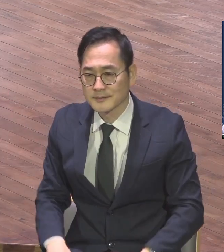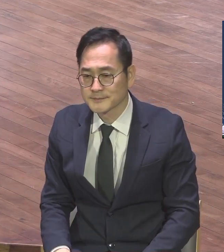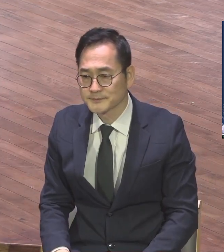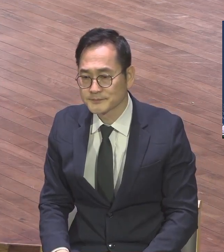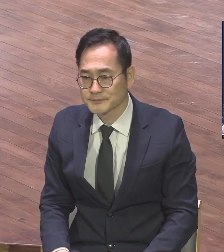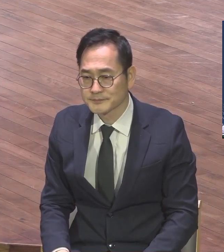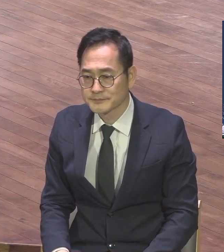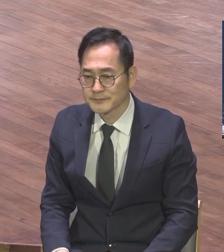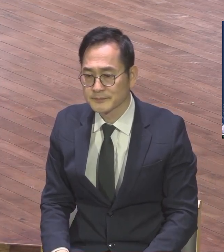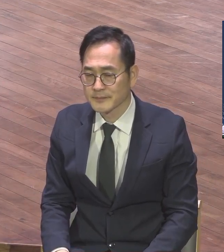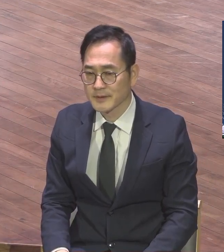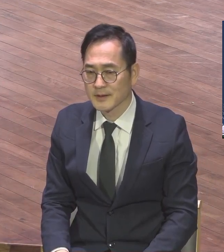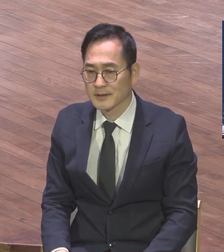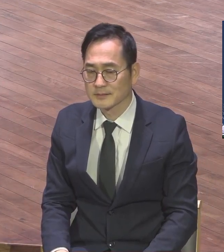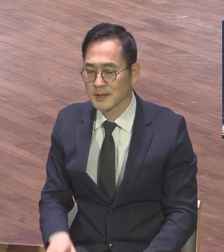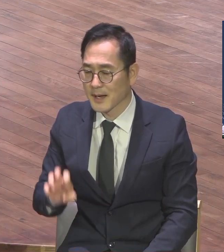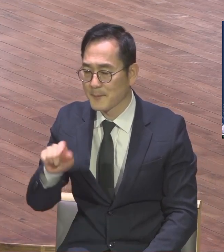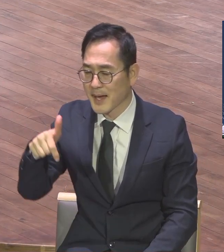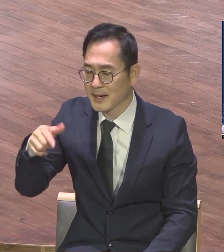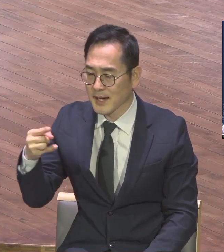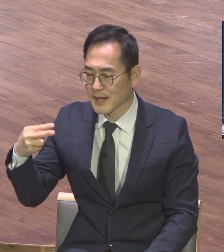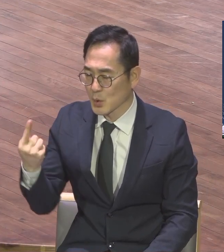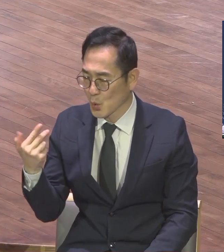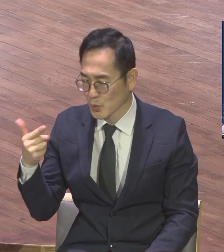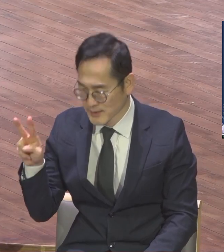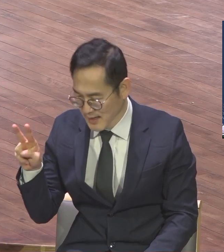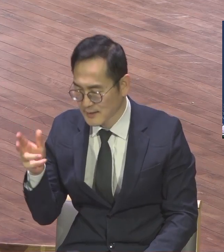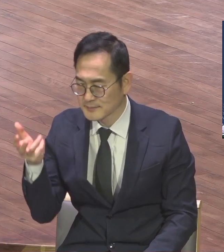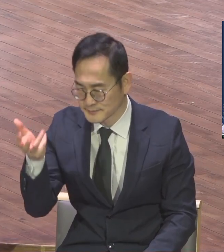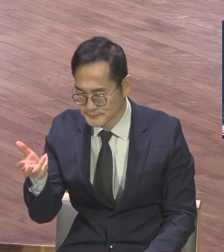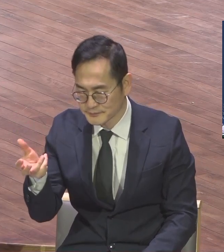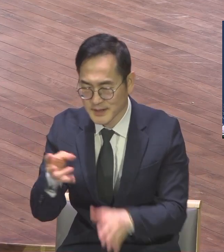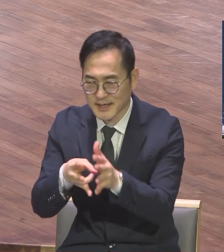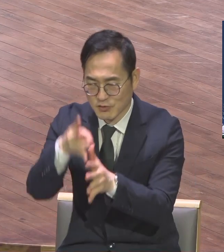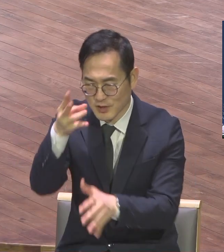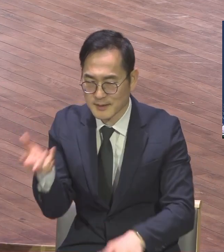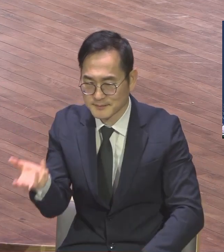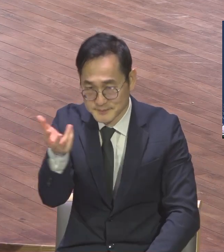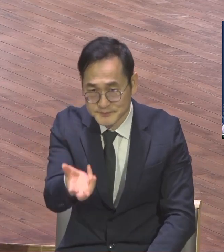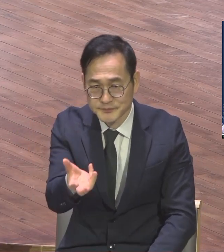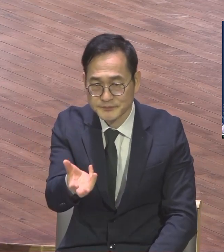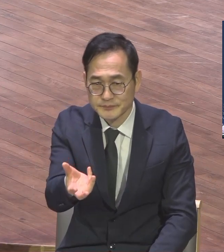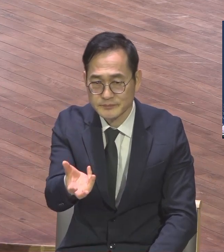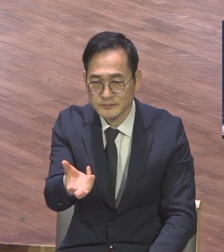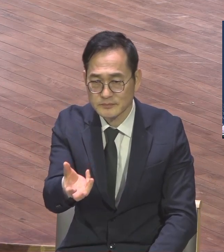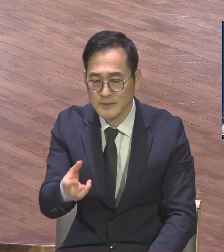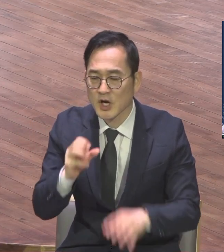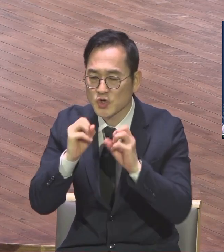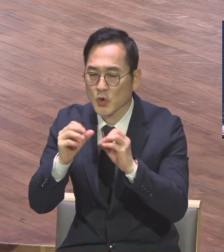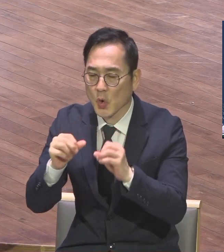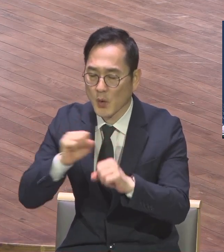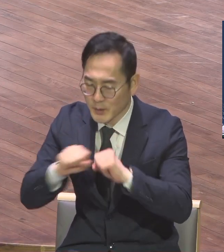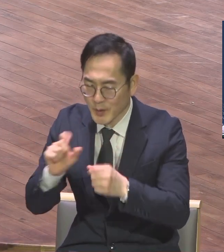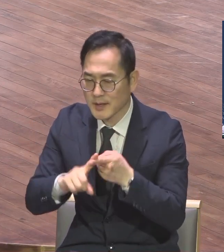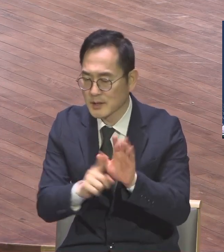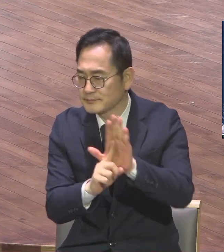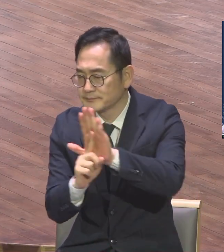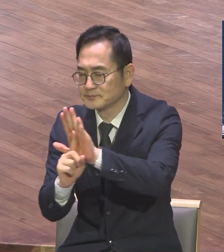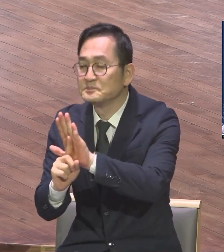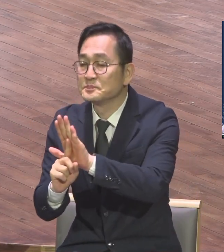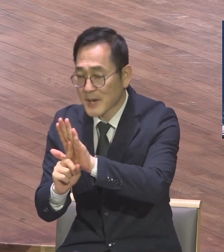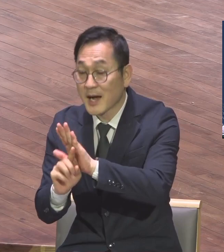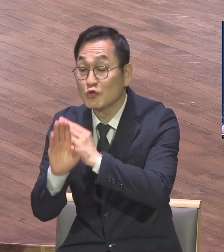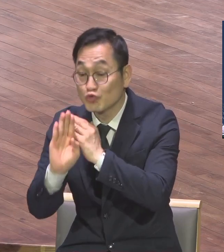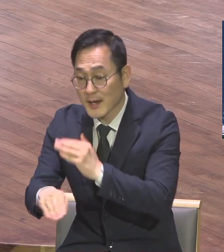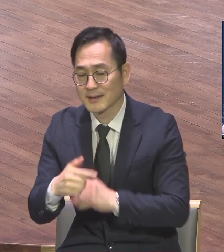마게도냐와 아가야를 거쳐서 예루살렘으로 가서 이제는 이 3차 전도행에 대한 선교 사역을 보고한 후에 로마로 가고자 하는